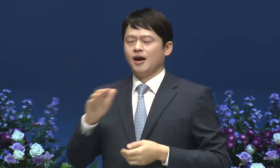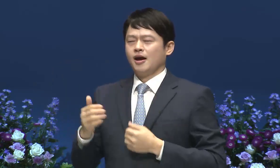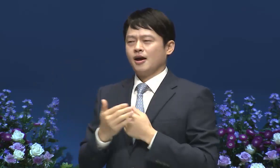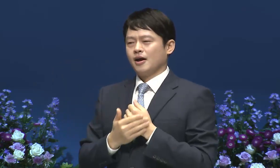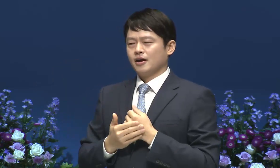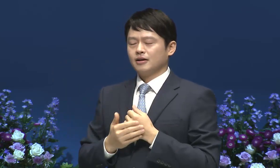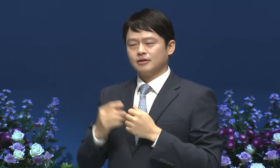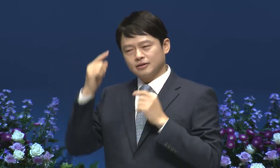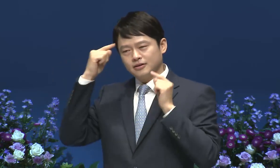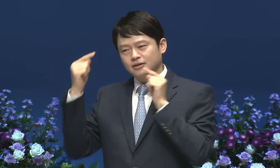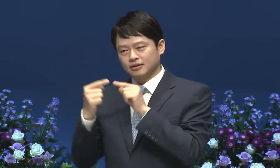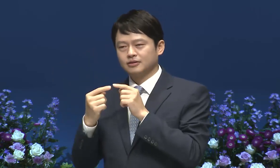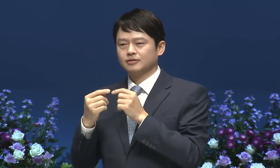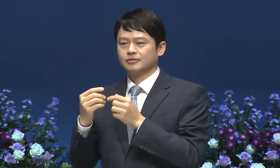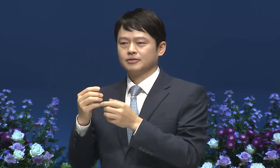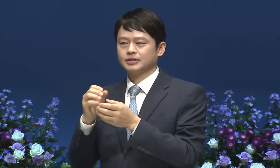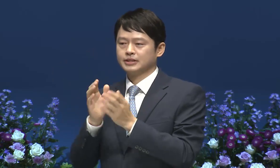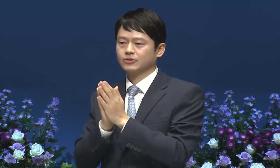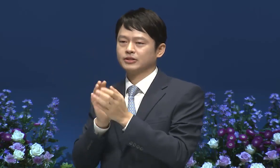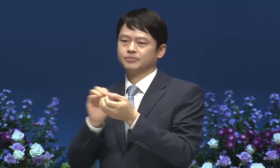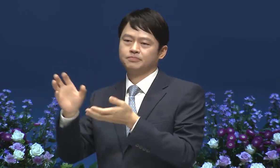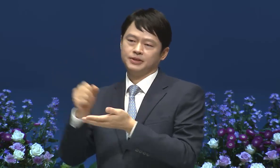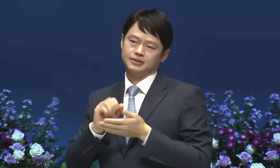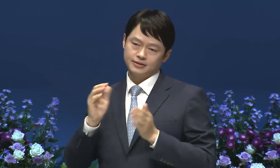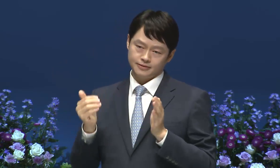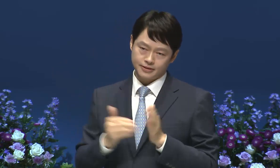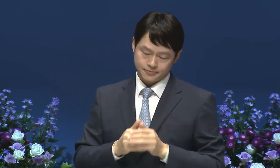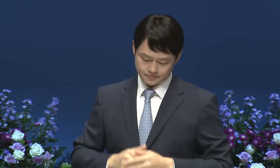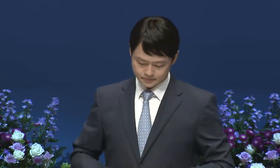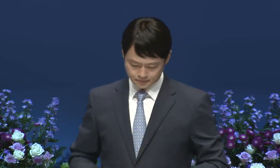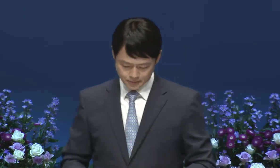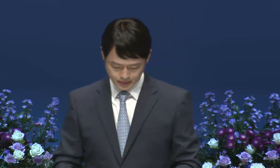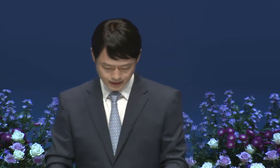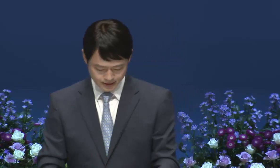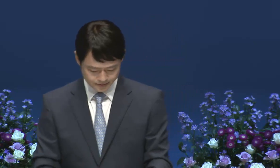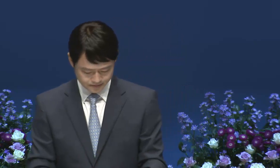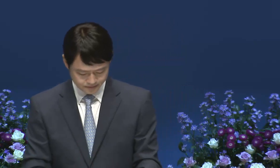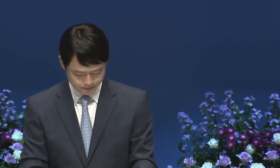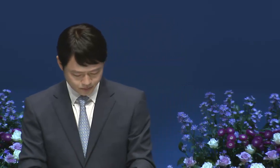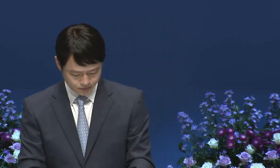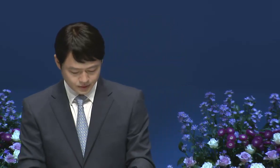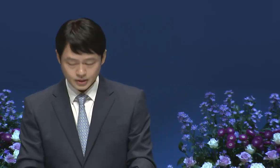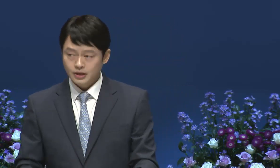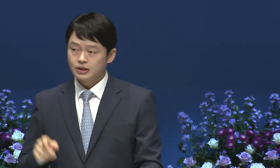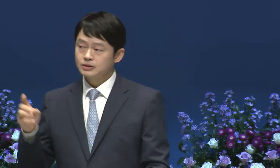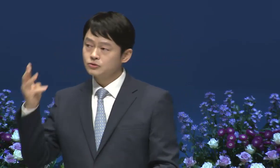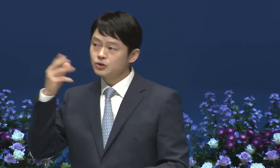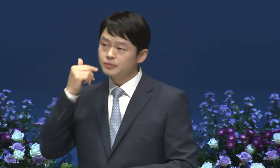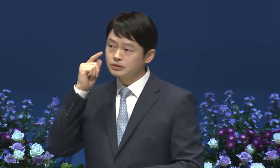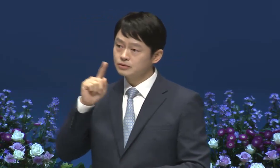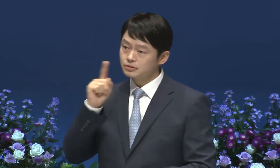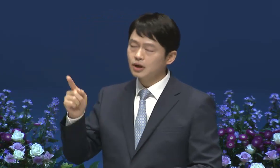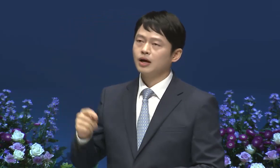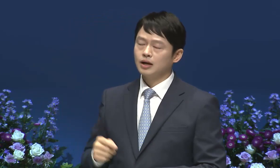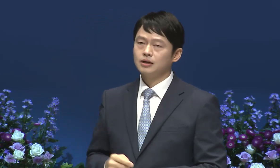때 너무 큰 은혜를 받았습니다. 저도 선교사로 파송받으며 큰 응답을 받은 것 같았습니다.